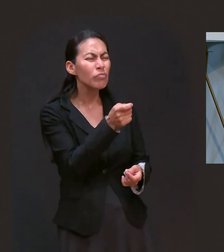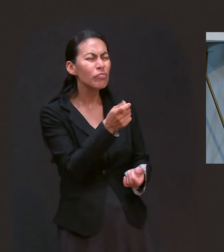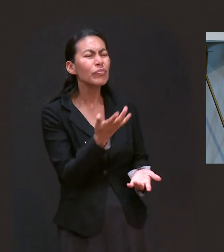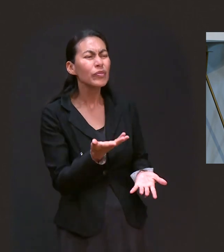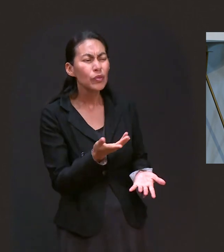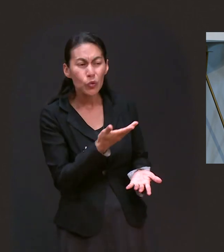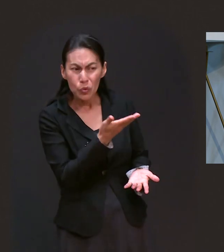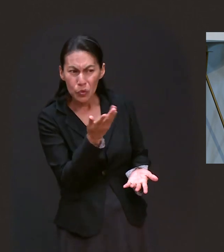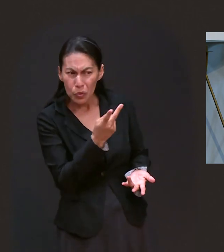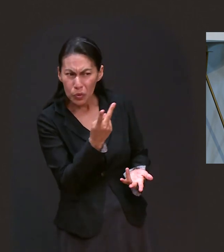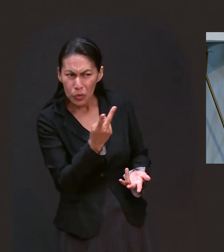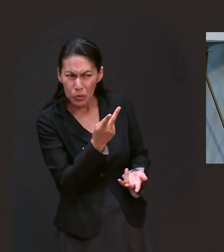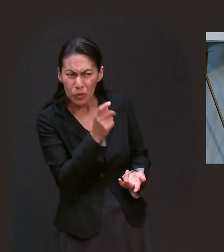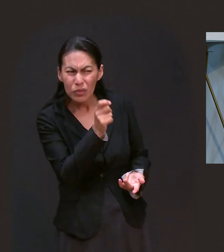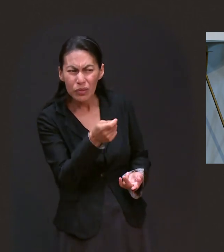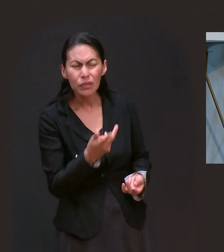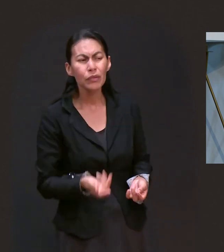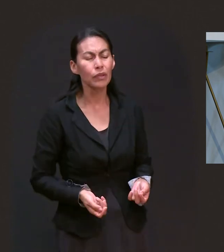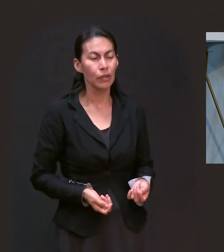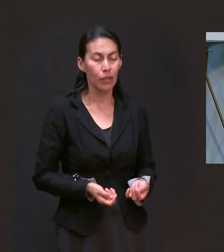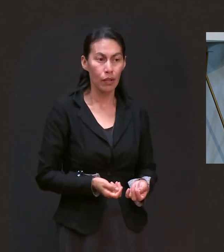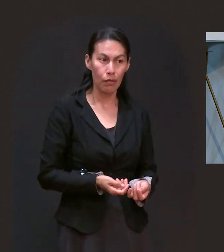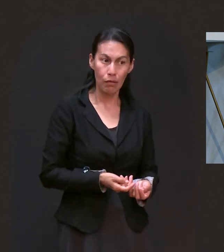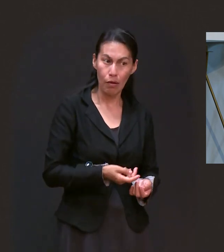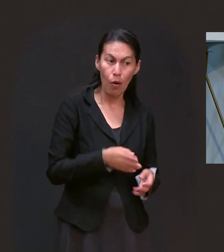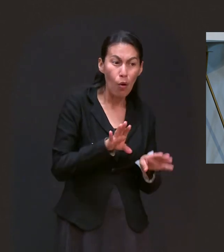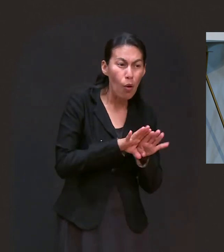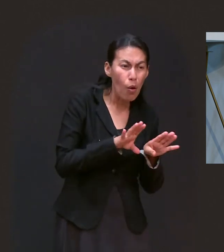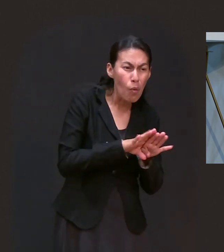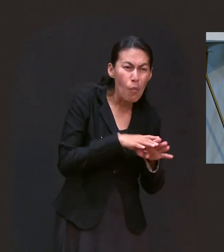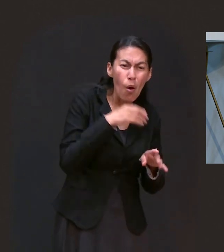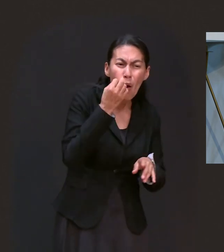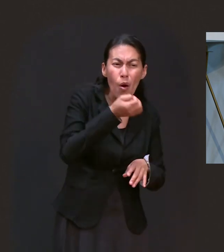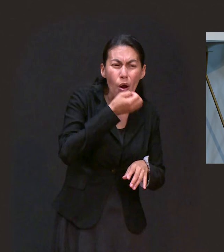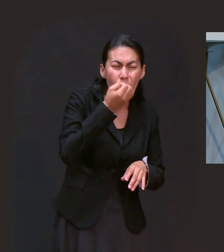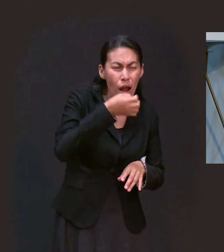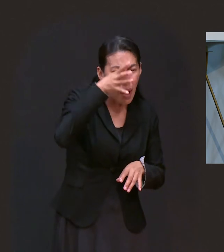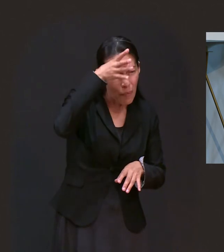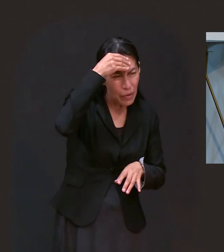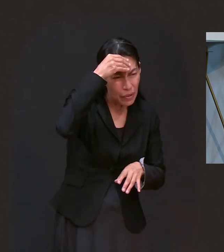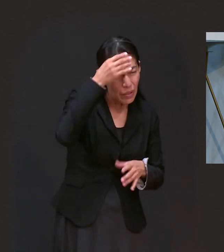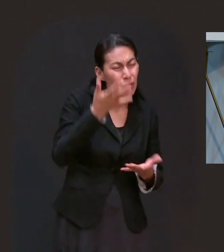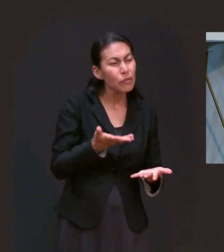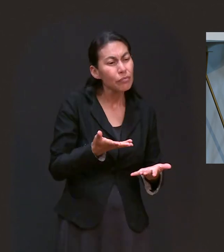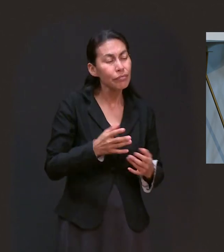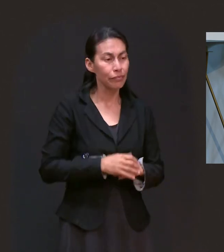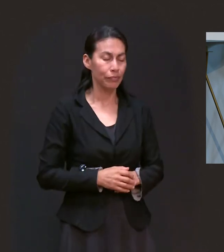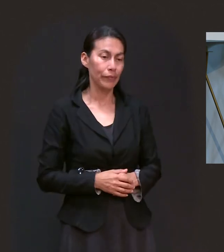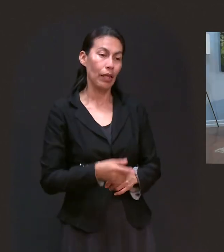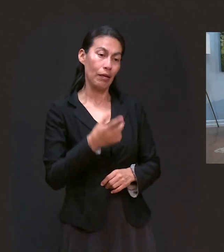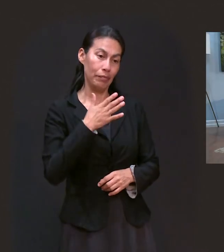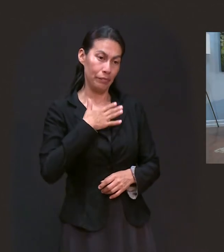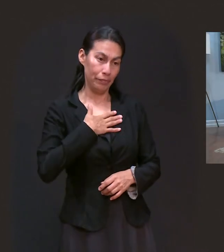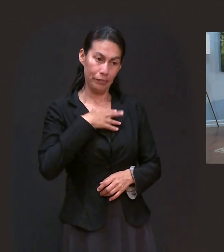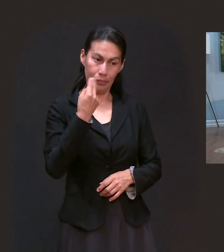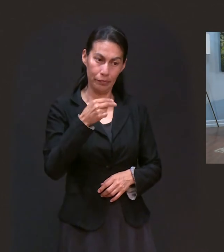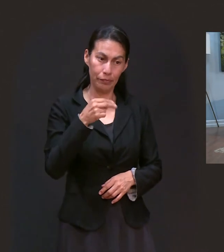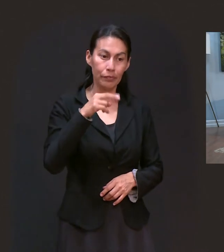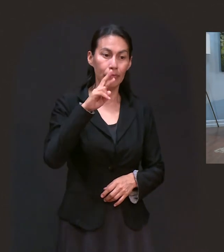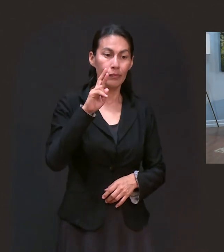de ustedes de dónde son a qué se dedican y donde aprendieron a orar